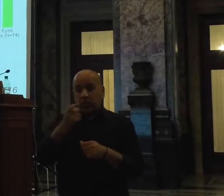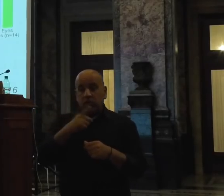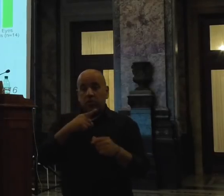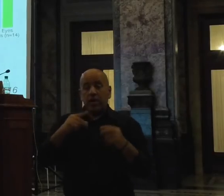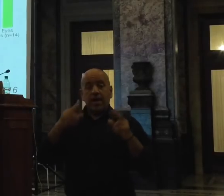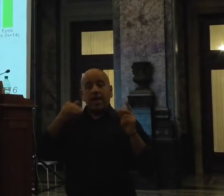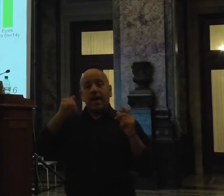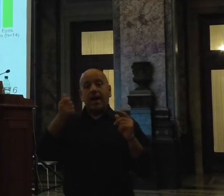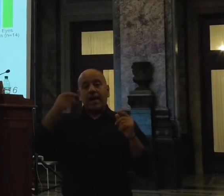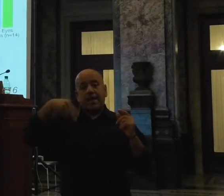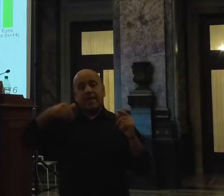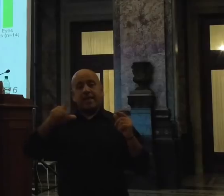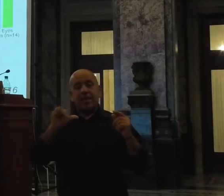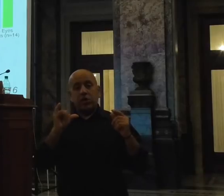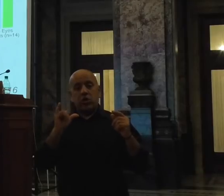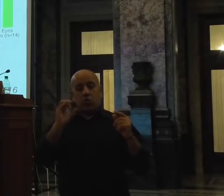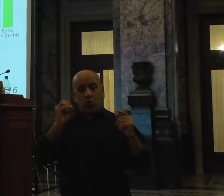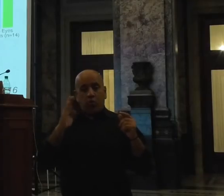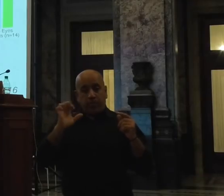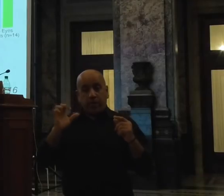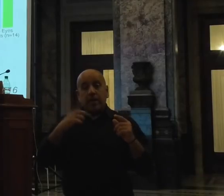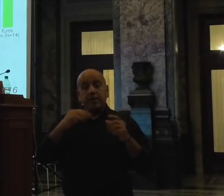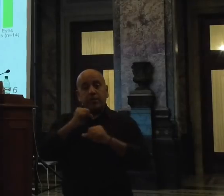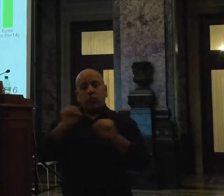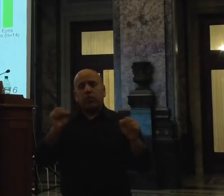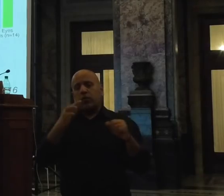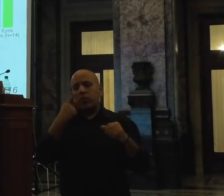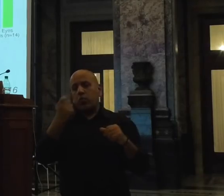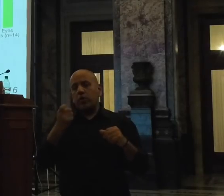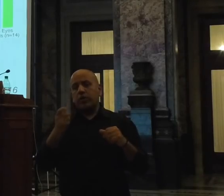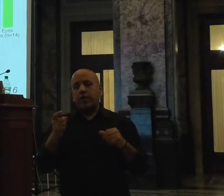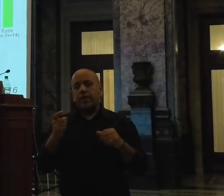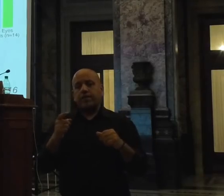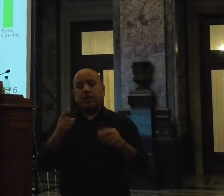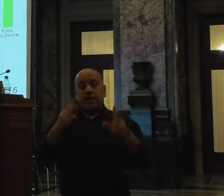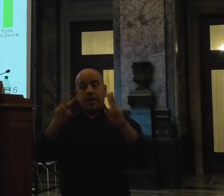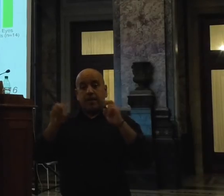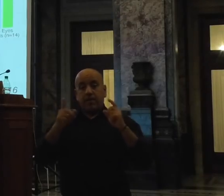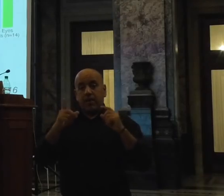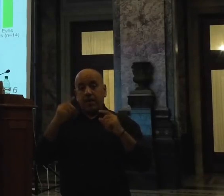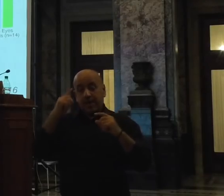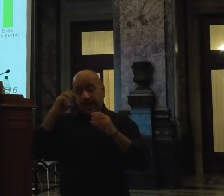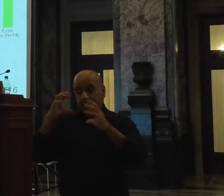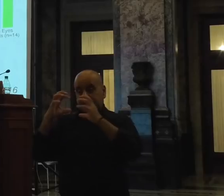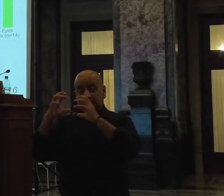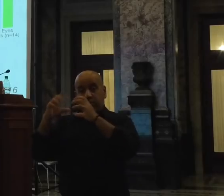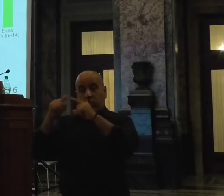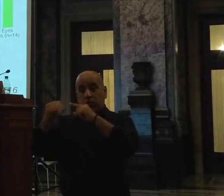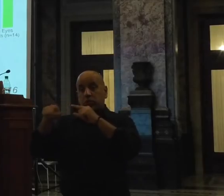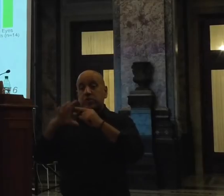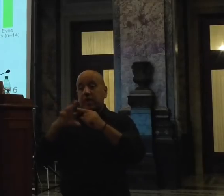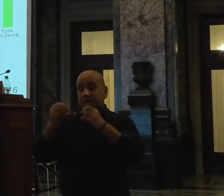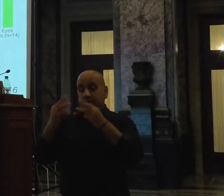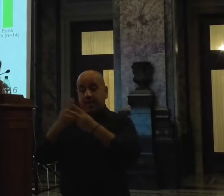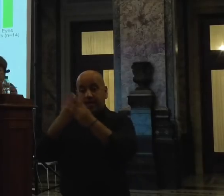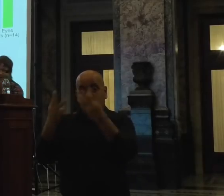con atención podemos hacer que recuperen la función no solo en la localidad que se está entrenando, sino que haya una